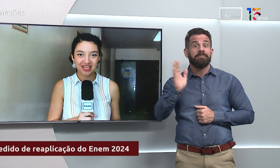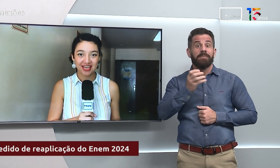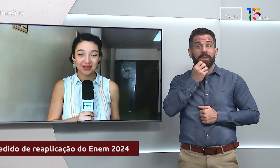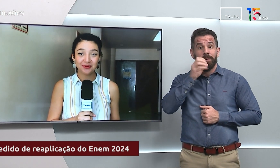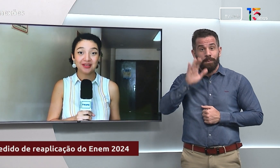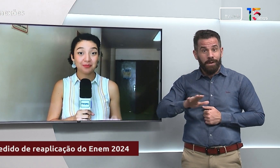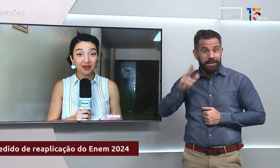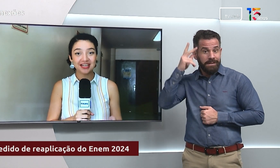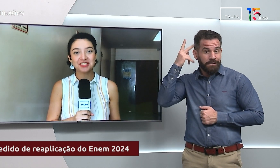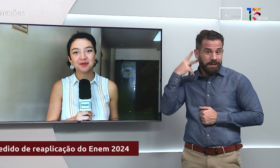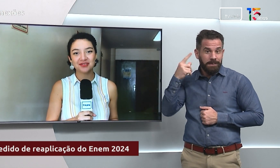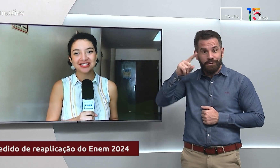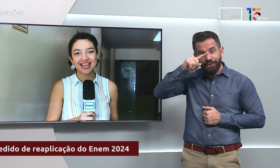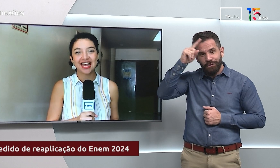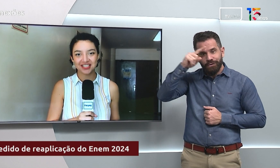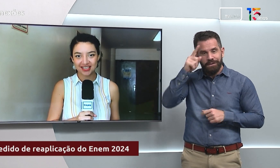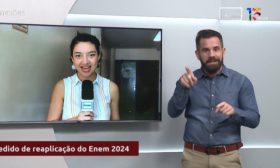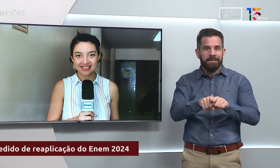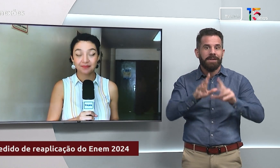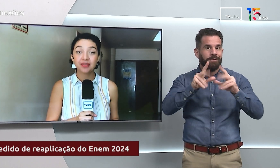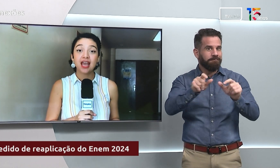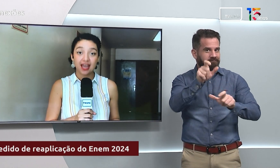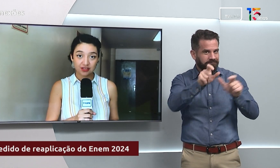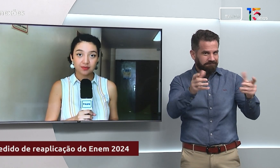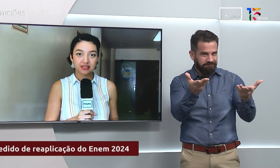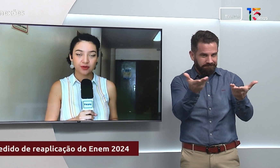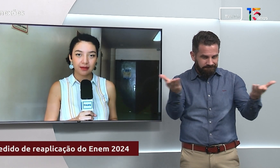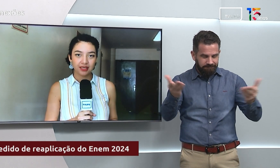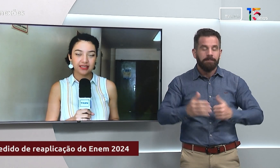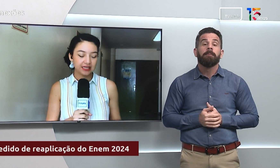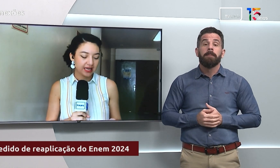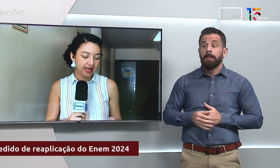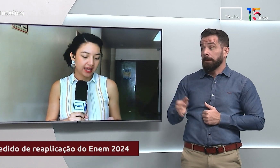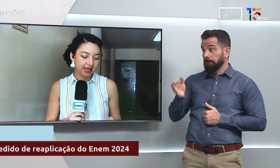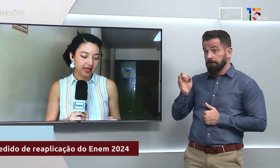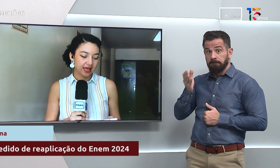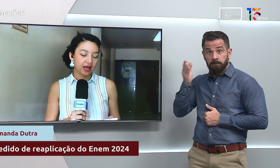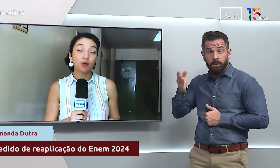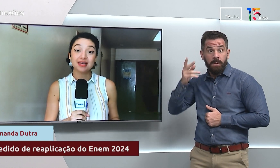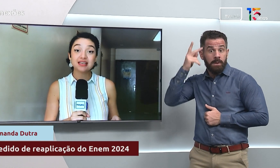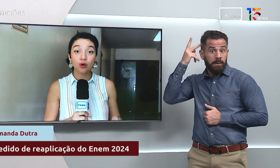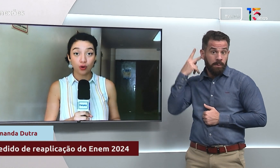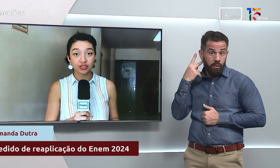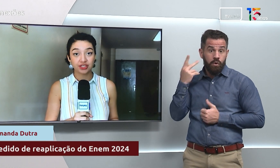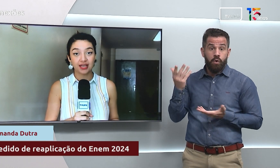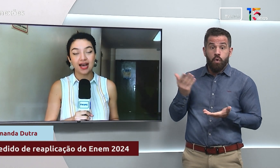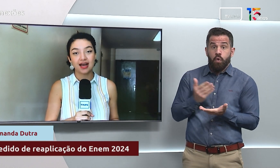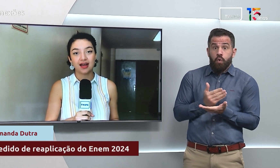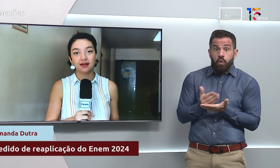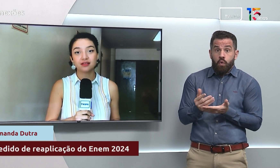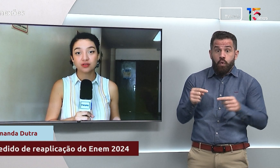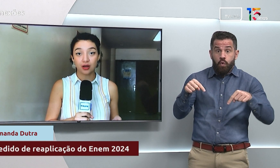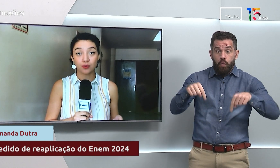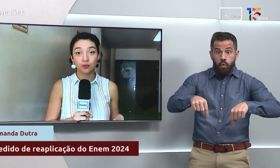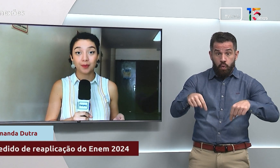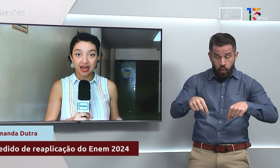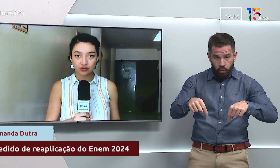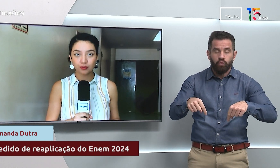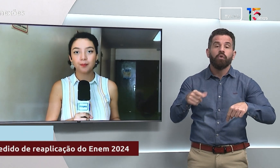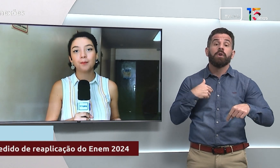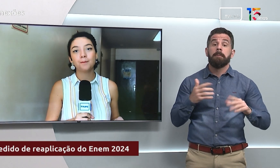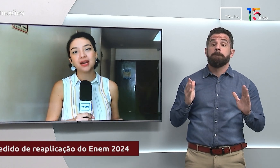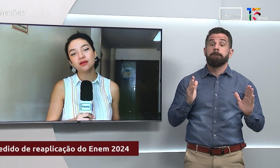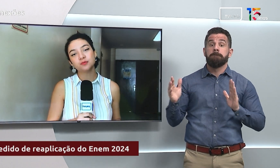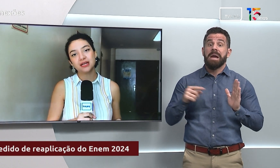professor Diego, e boa tarde para você aí de casa. É isso mesmo, Camila. Começa hoje o